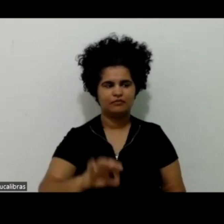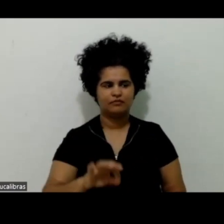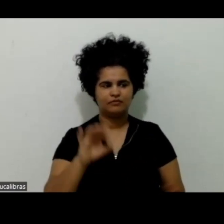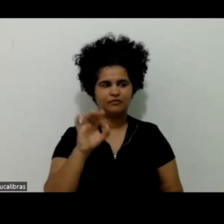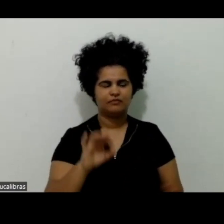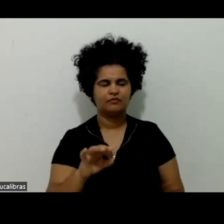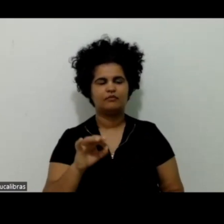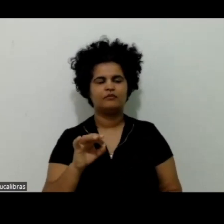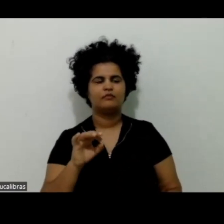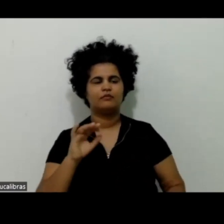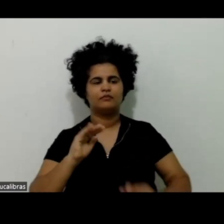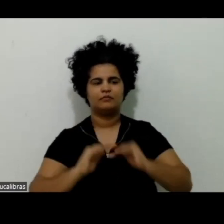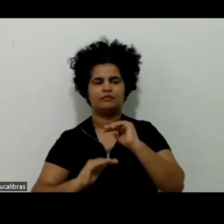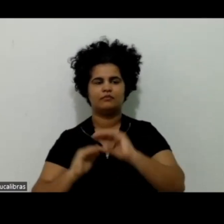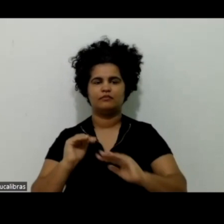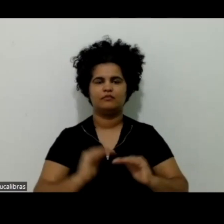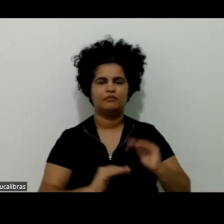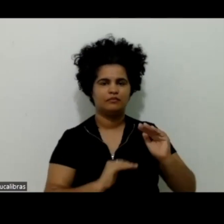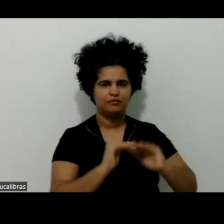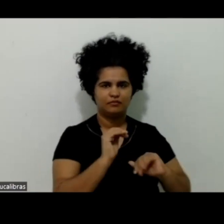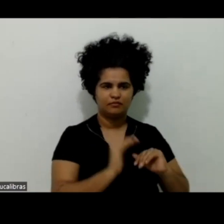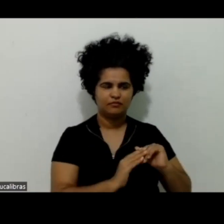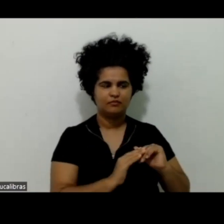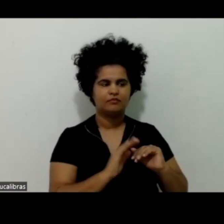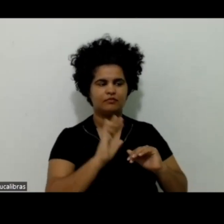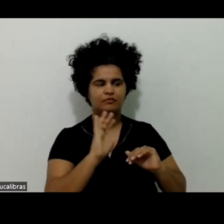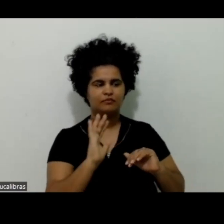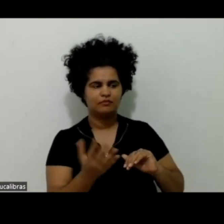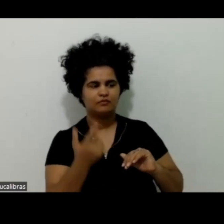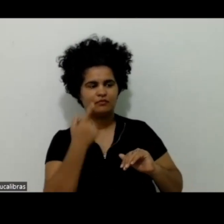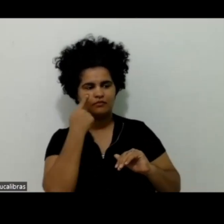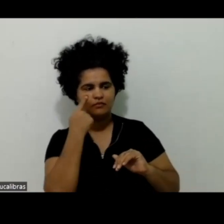duas profissionais, né, já